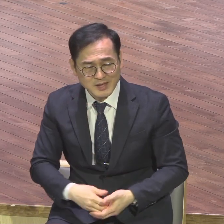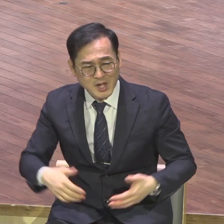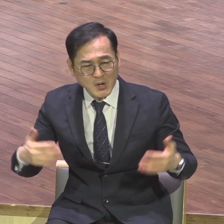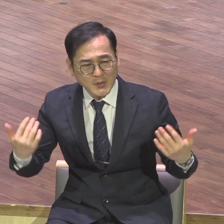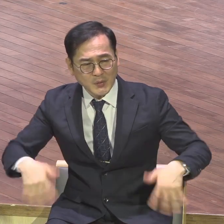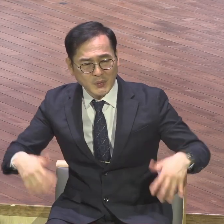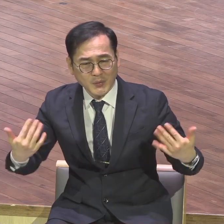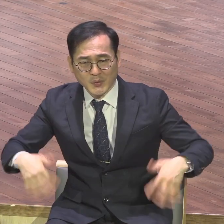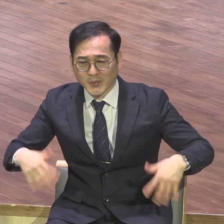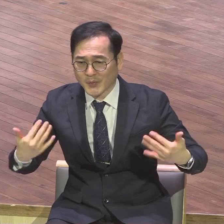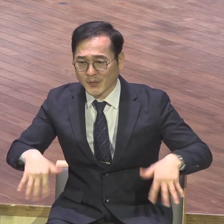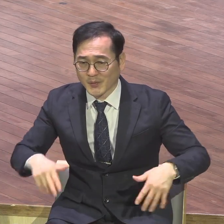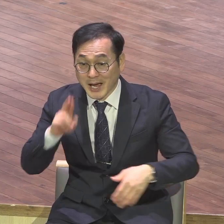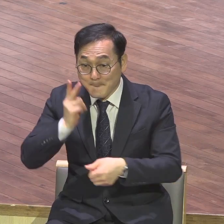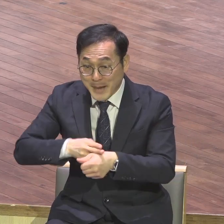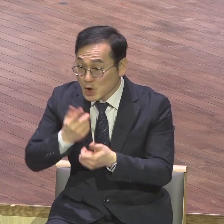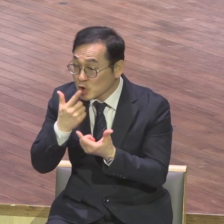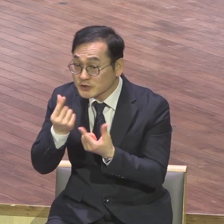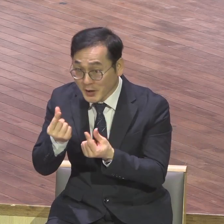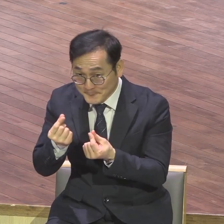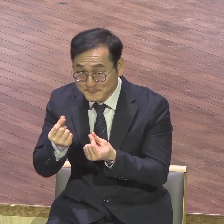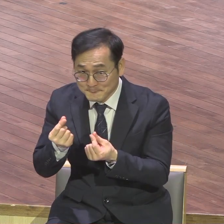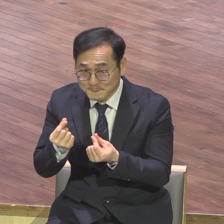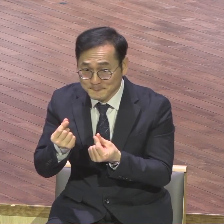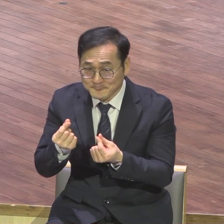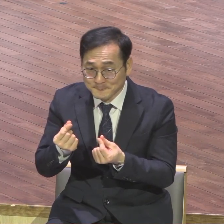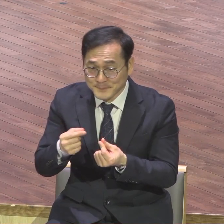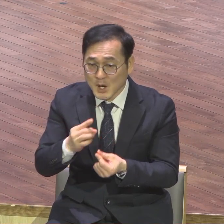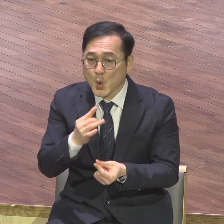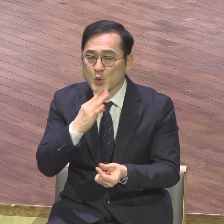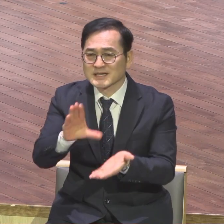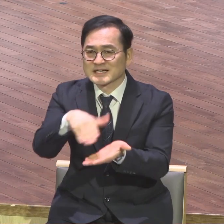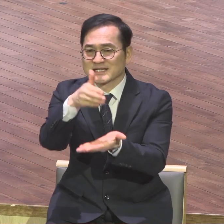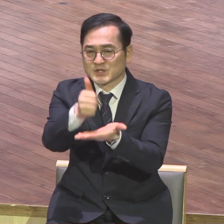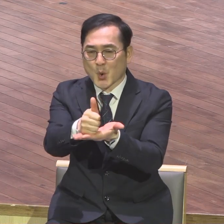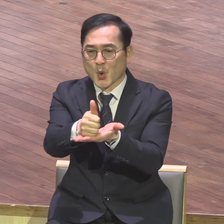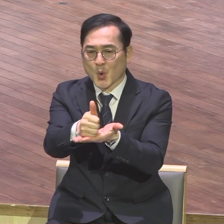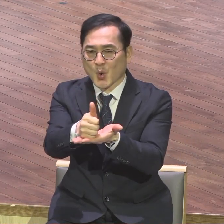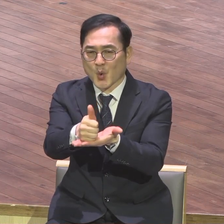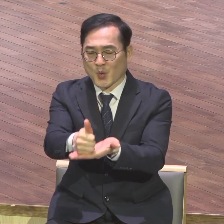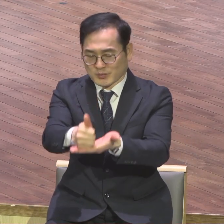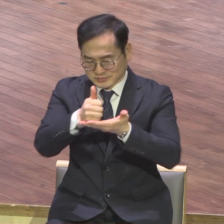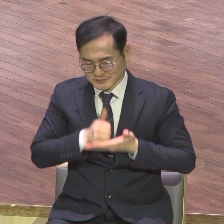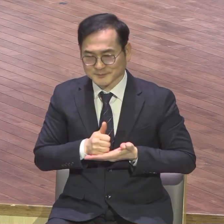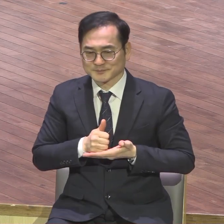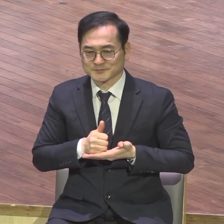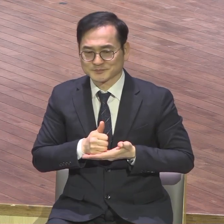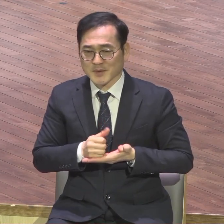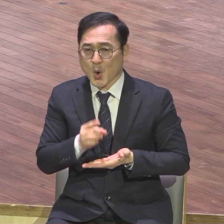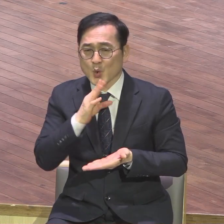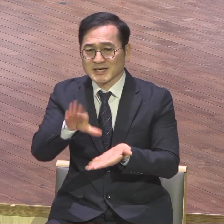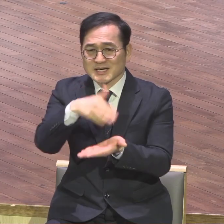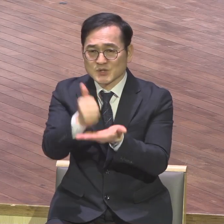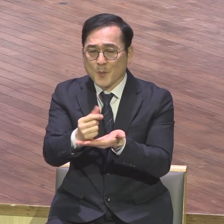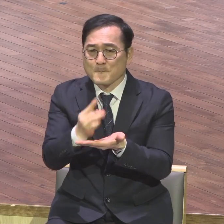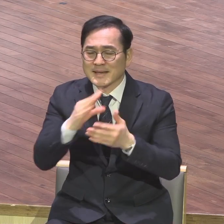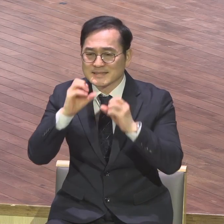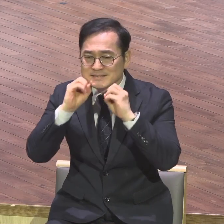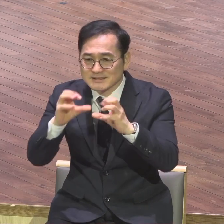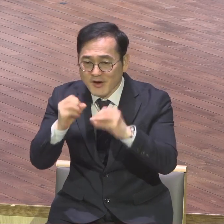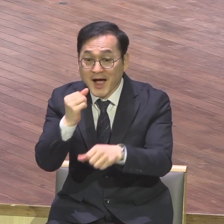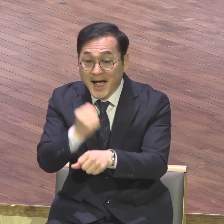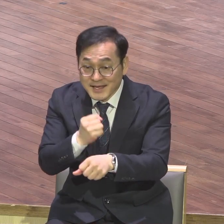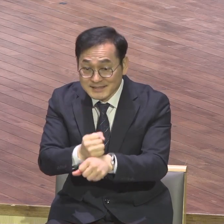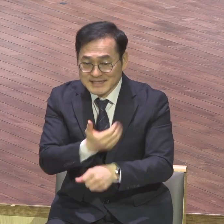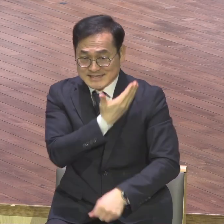영계 모든 성도들 사도 바울처럼 오직 그리스도로 결론한 인생, 오직 그리스도만 증거하는 그리스도의